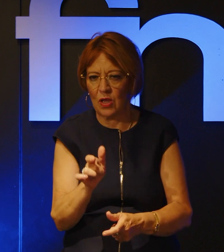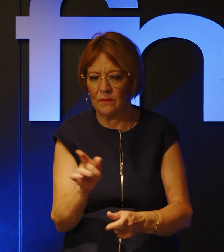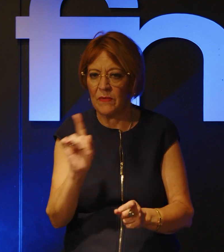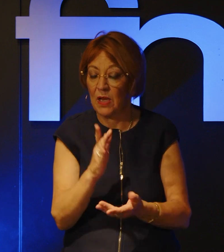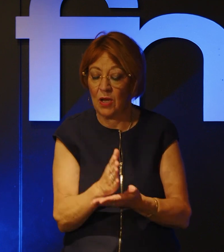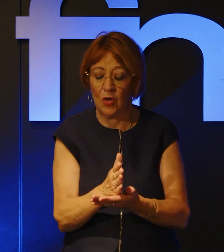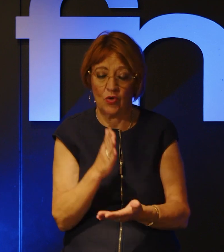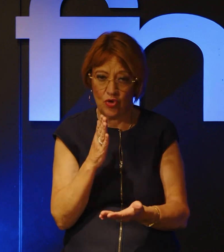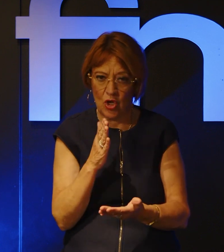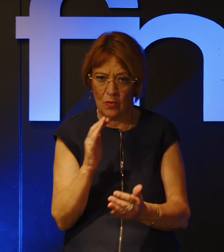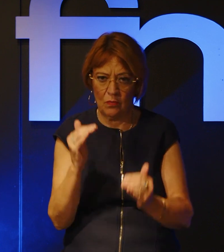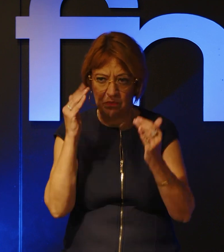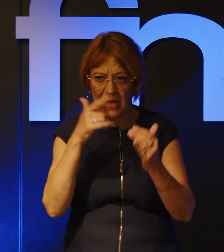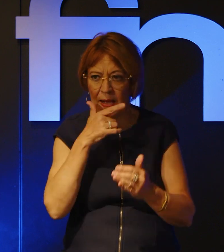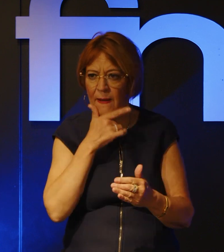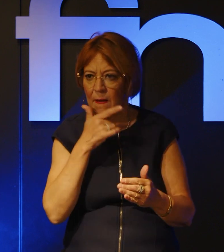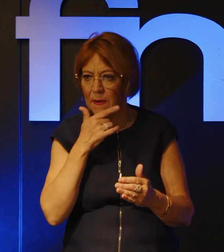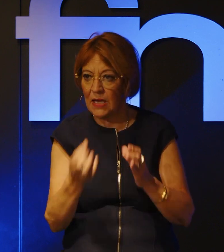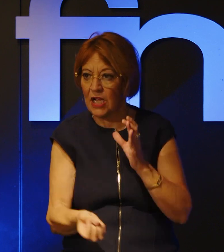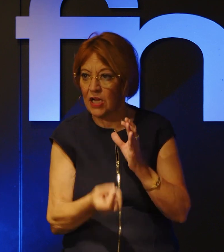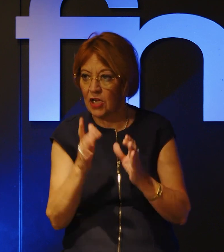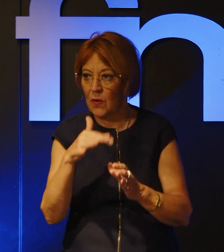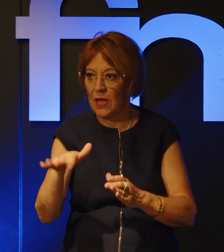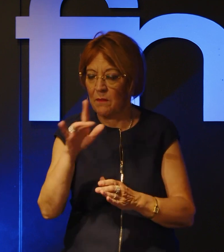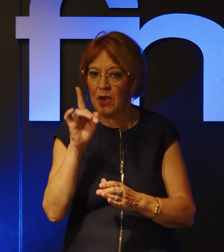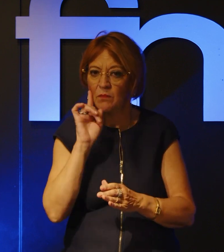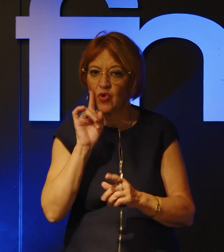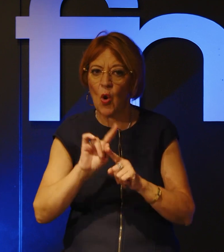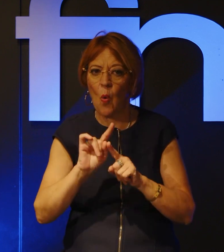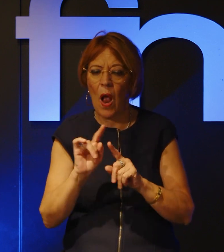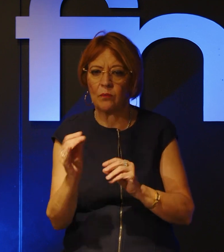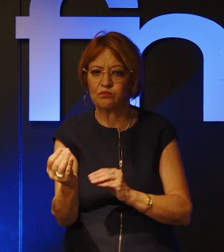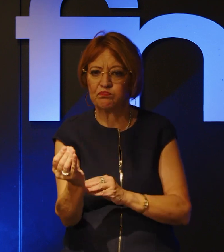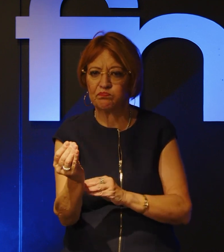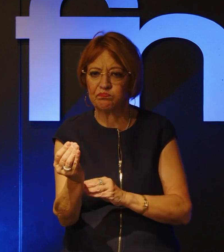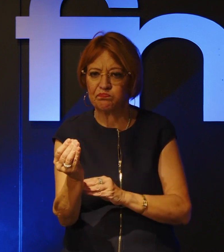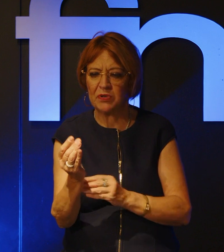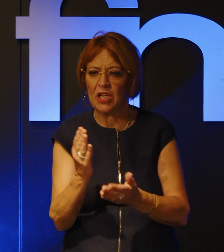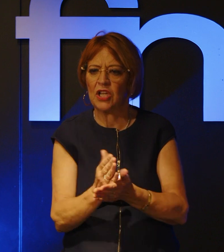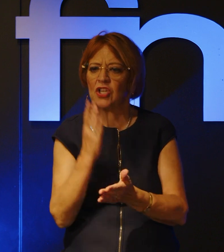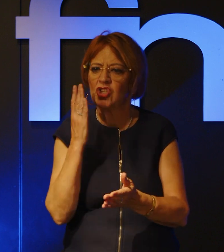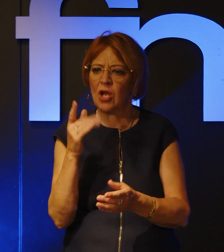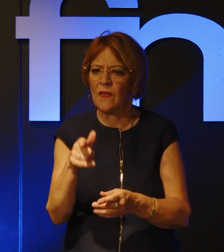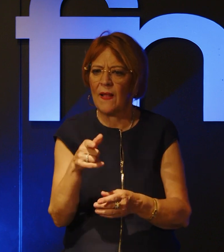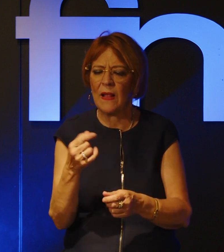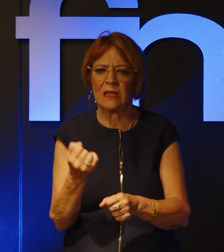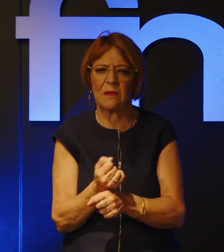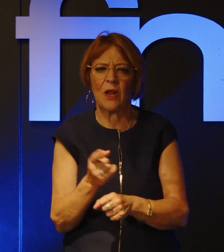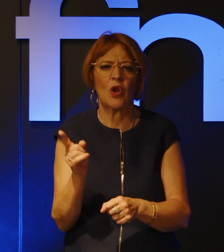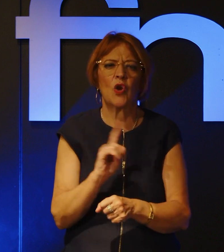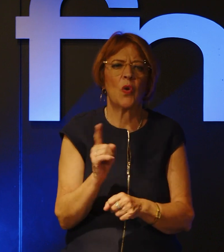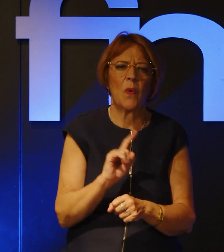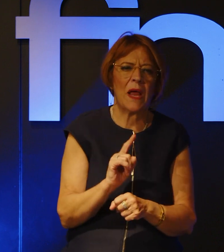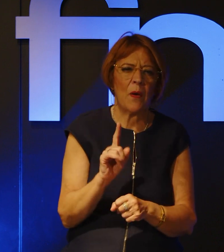só a supremacia Branca criou a imagem da pessoa objeto não é uma pessoa que serve sobretudo pela sua força de trabalho não é bem